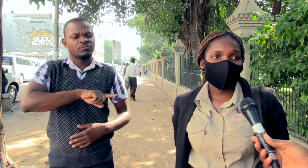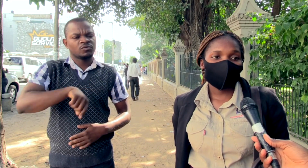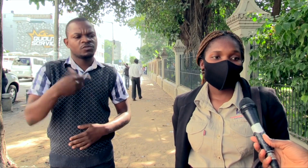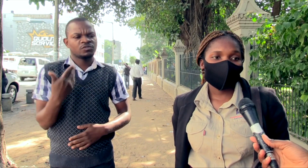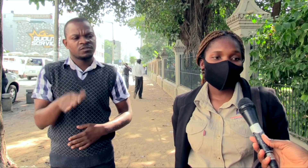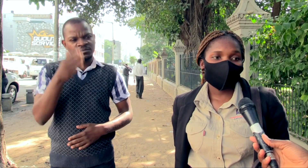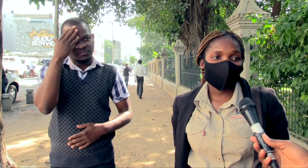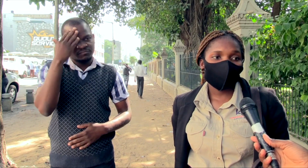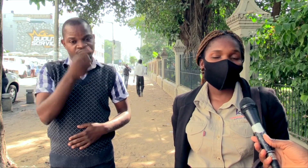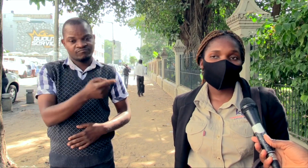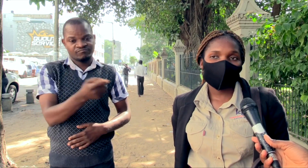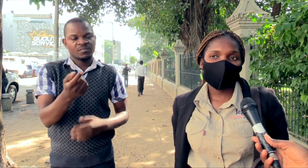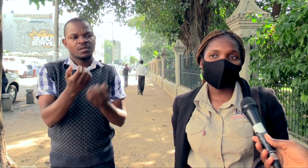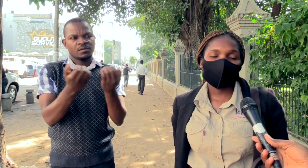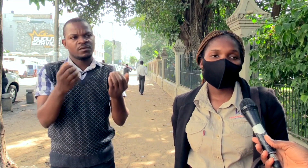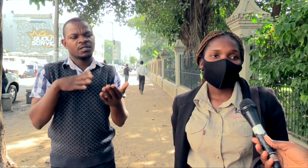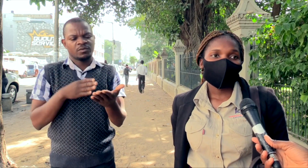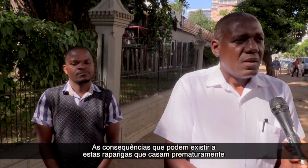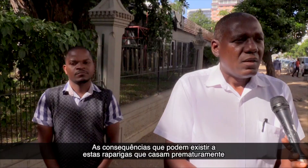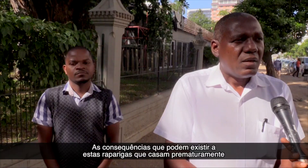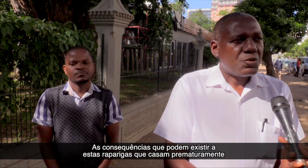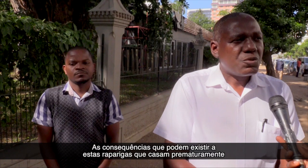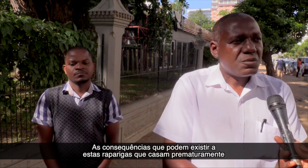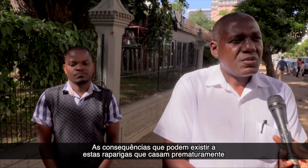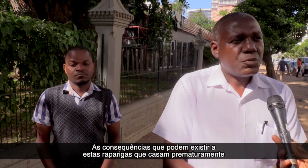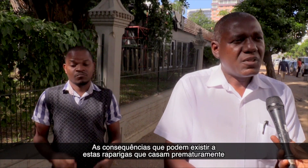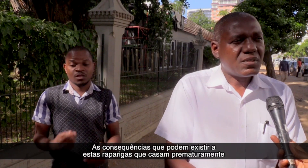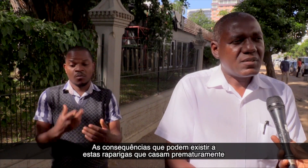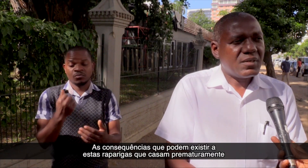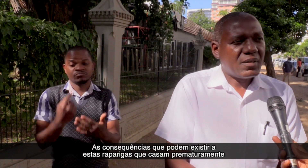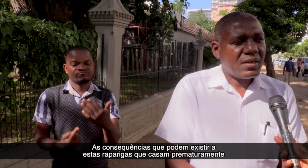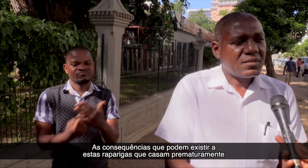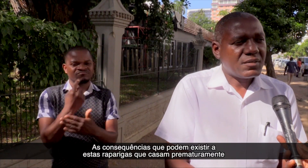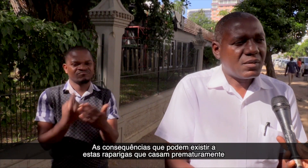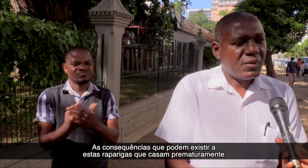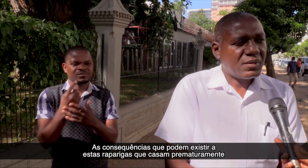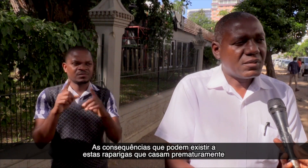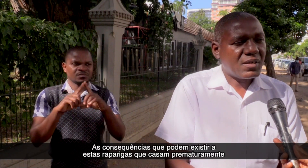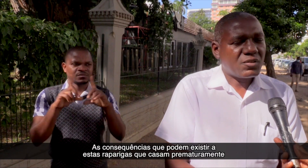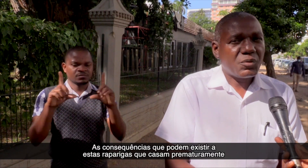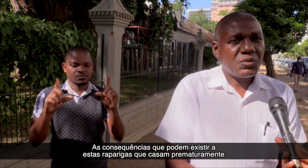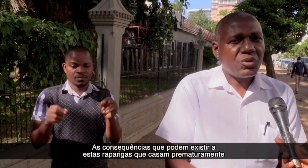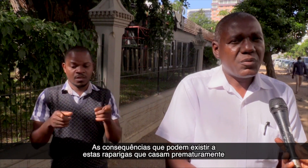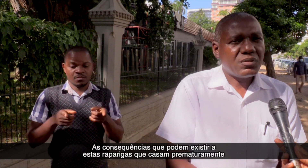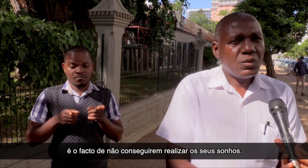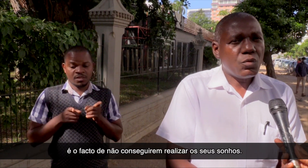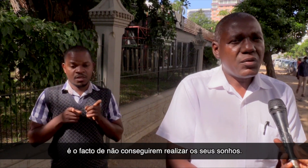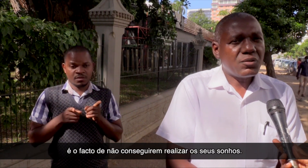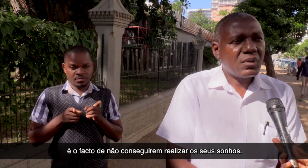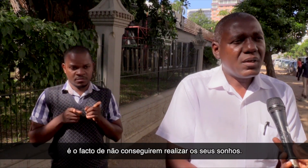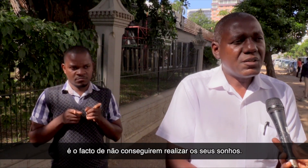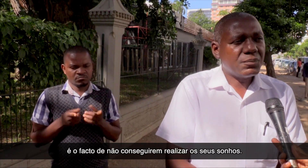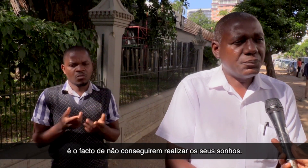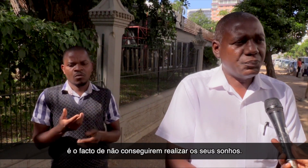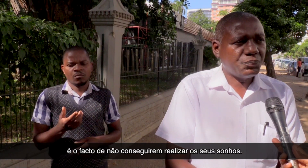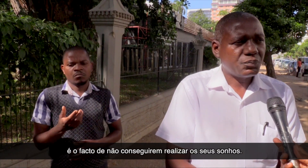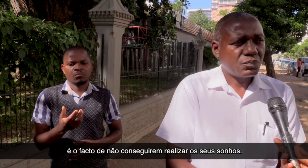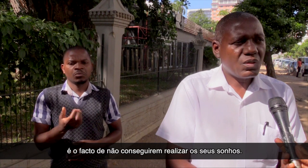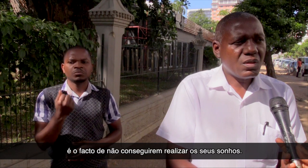ela tem direito de estudar. As consequências podem trazer a essas raparigas que casam prematuramente é o fato